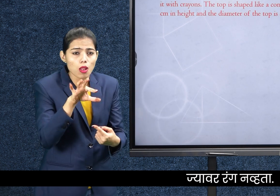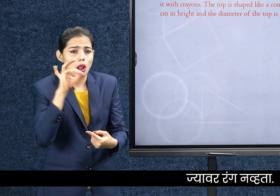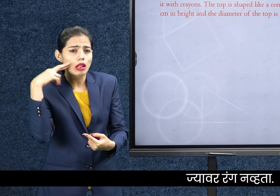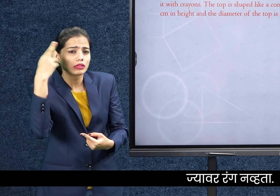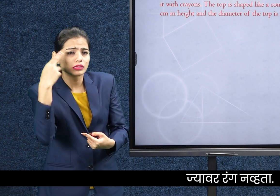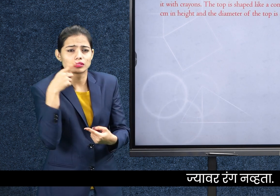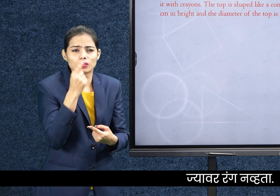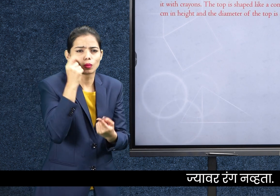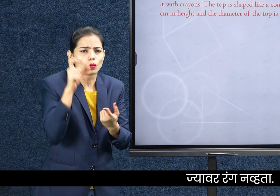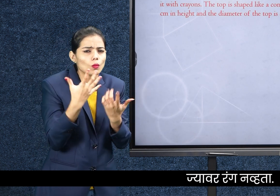ज्यावर रंग नव्हता.